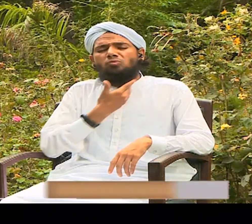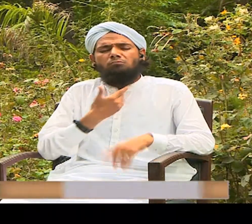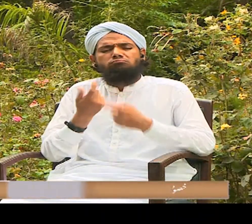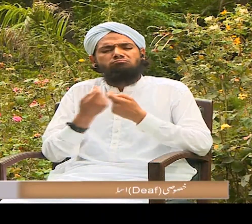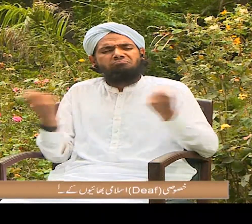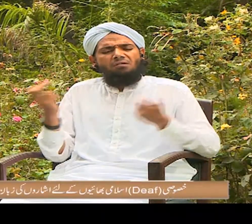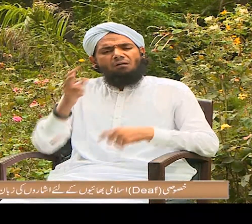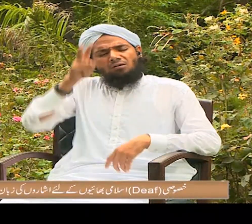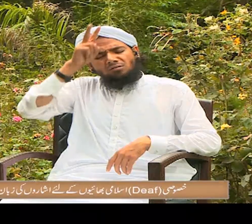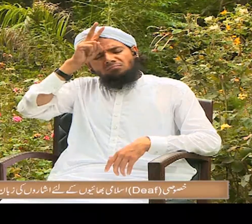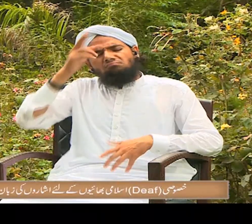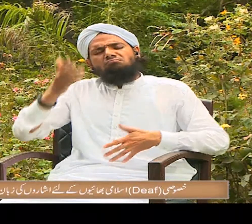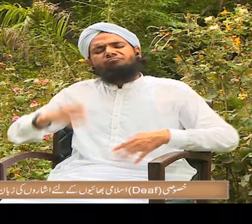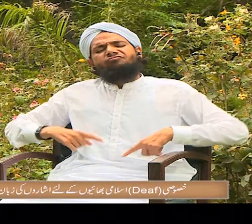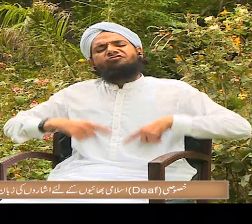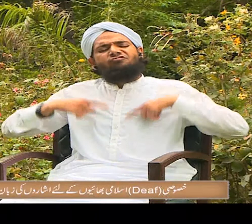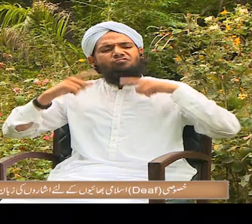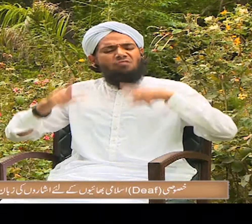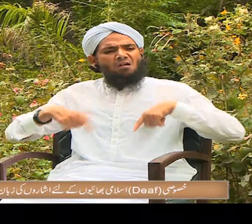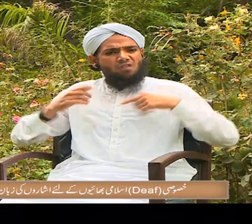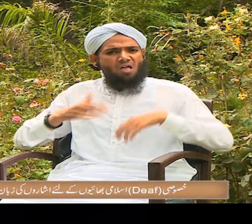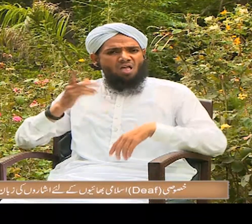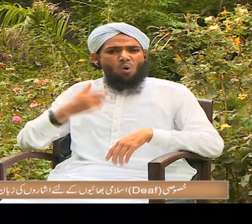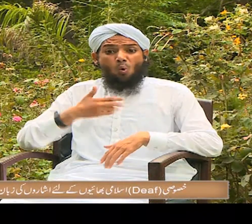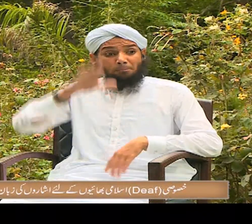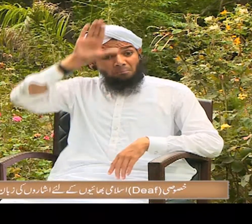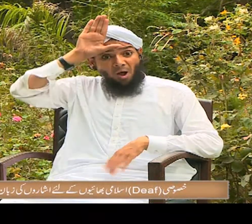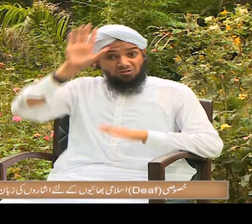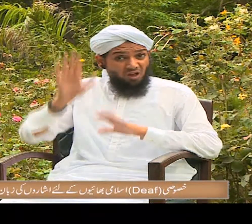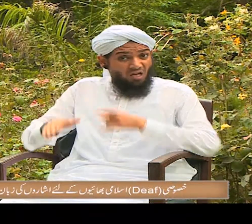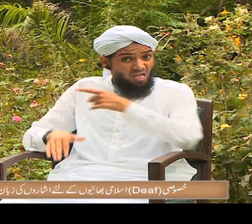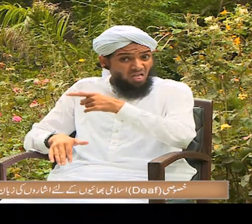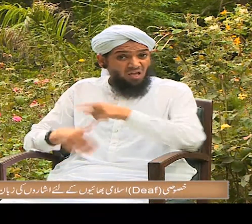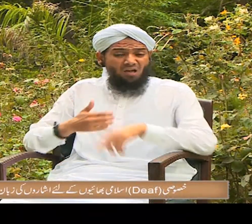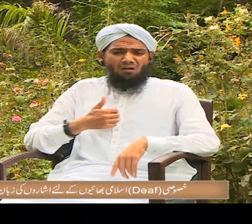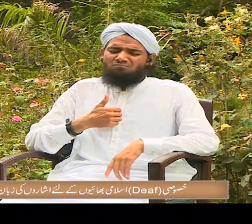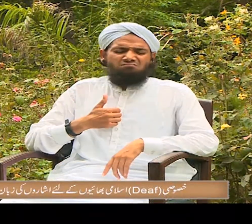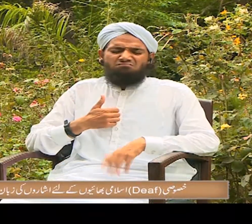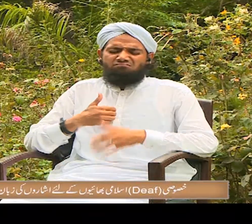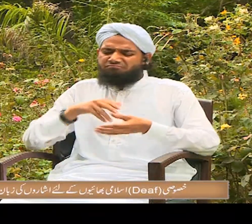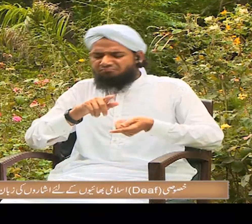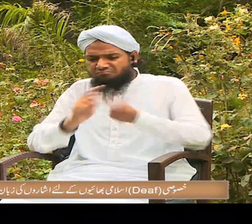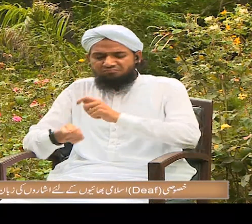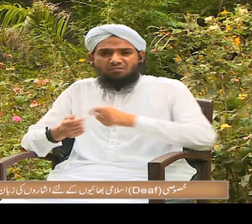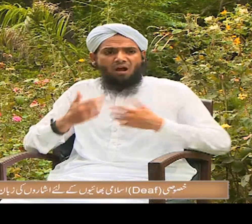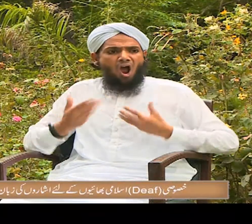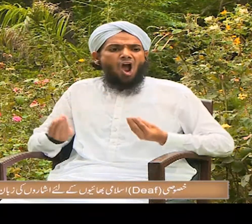تو خوب عیش و عشرت سے زندگی گزار سکتے ہیں، لیکن بادشاہت کے باوجود انہوں نے زہد و تقوی اختیار